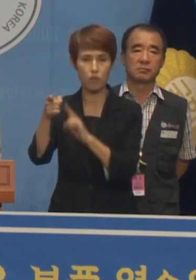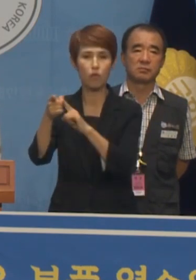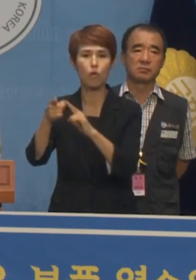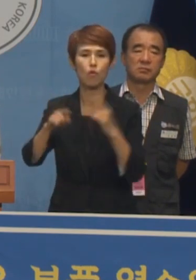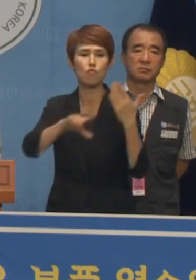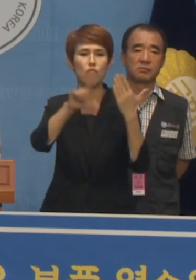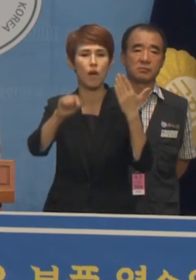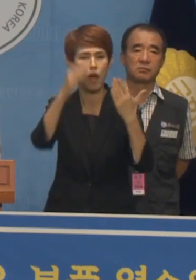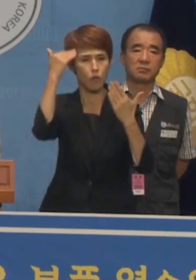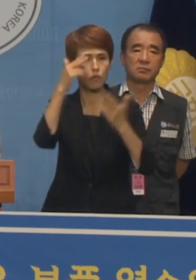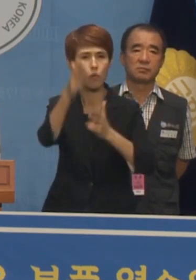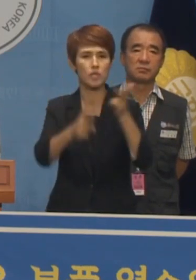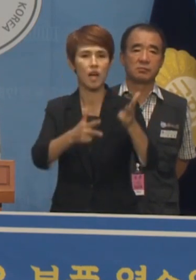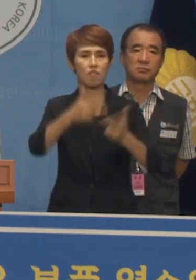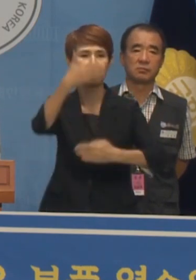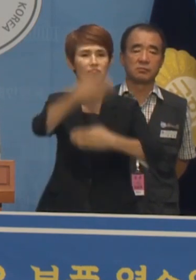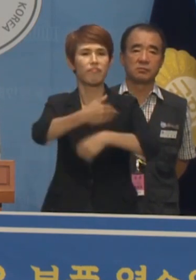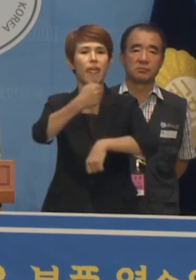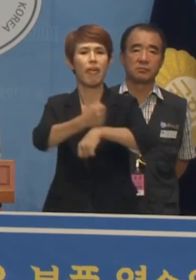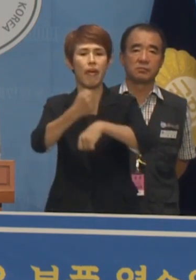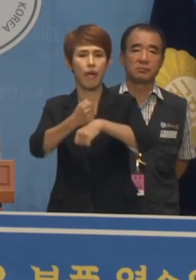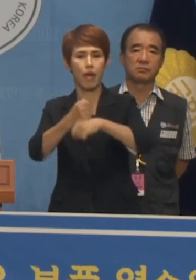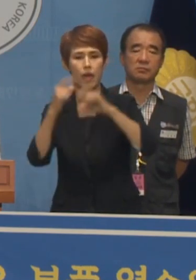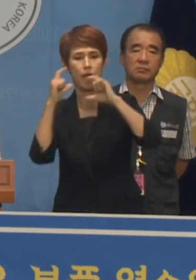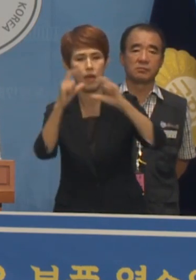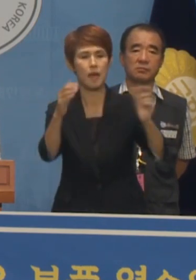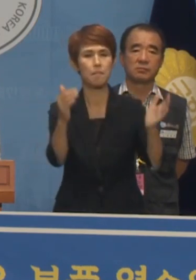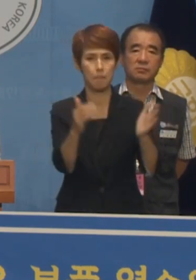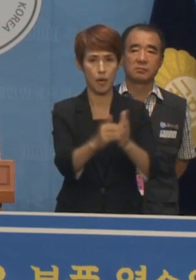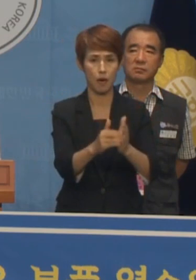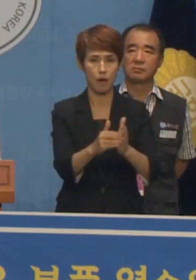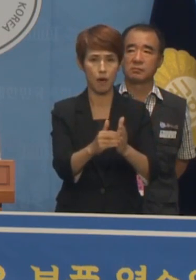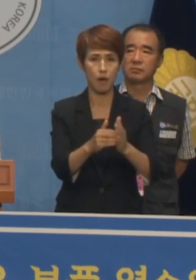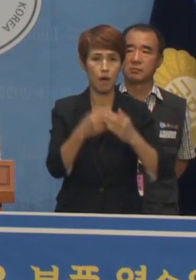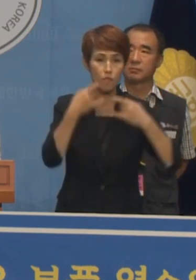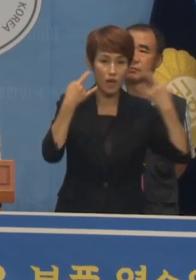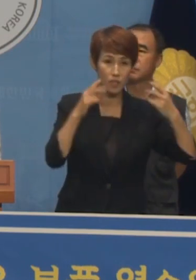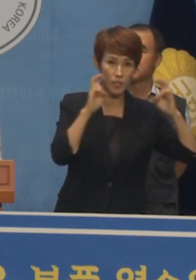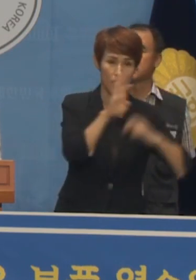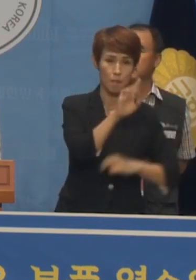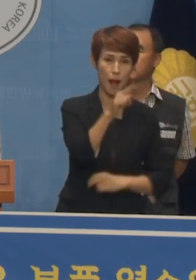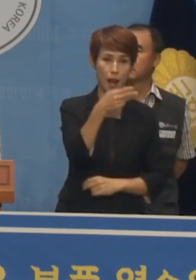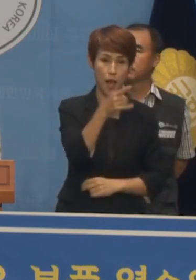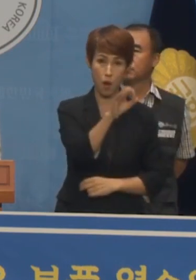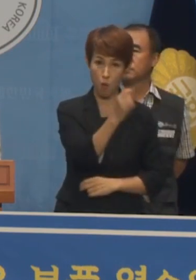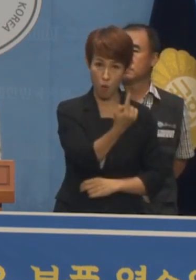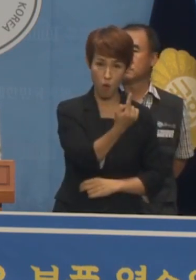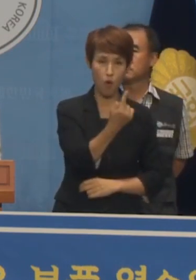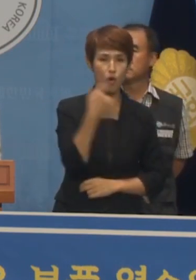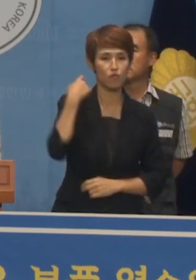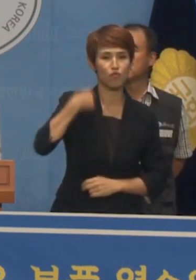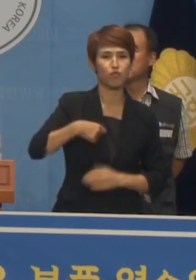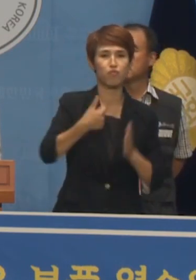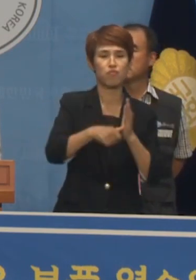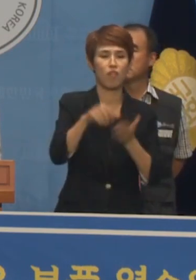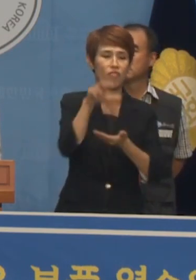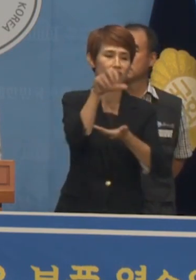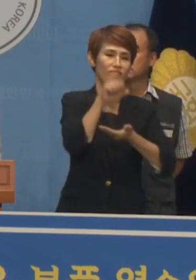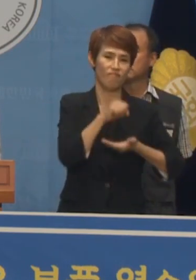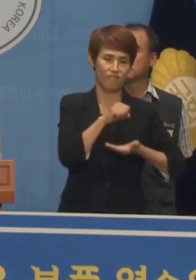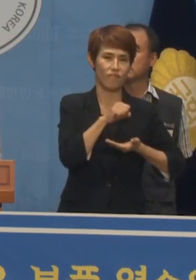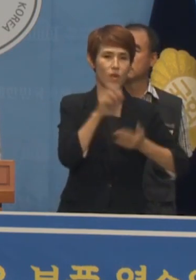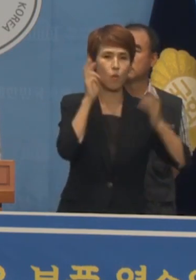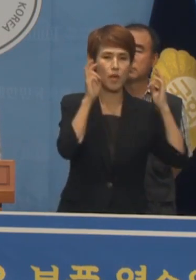폐쇄하겠다고 노동자들에게 일방적으로 통보를 했고, 프랑스 기업인 발레오는 중국산 부품을 역수입해